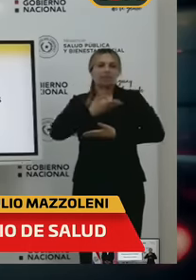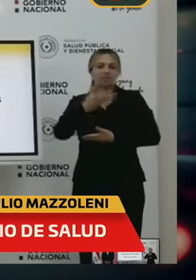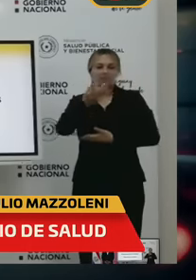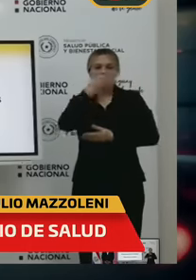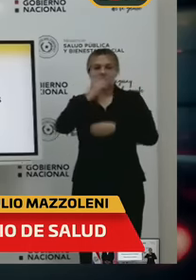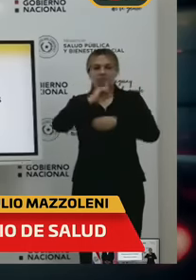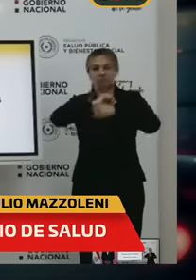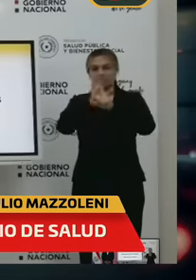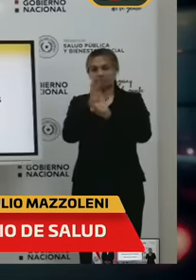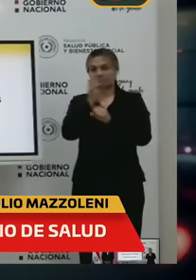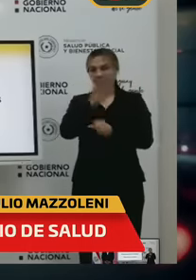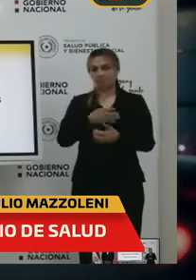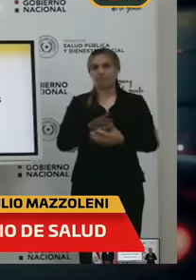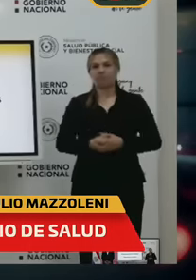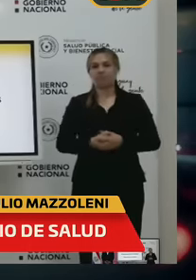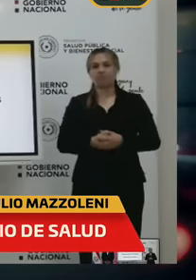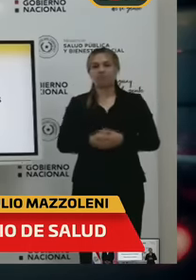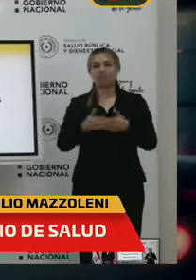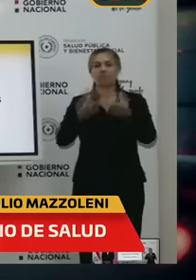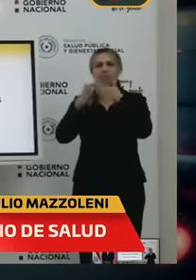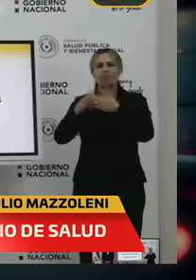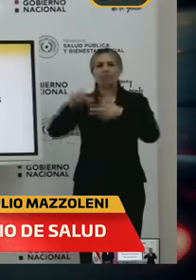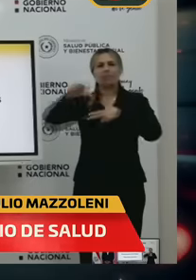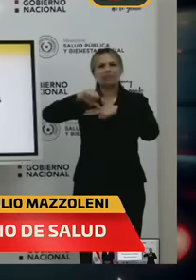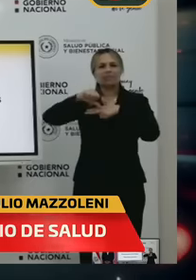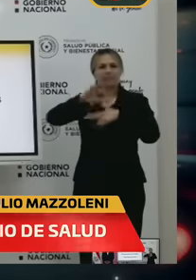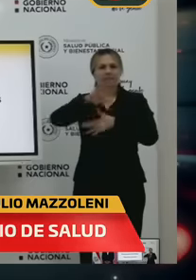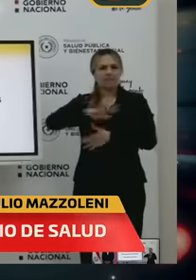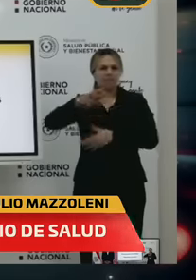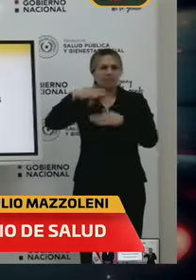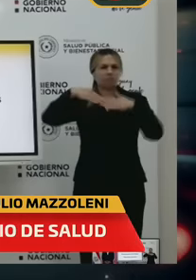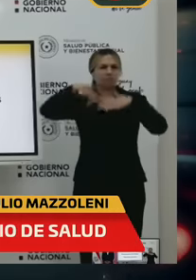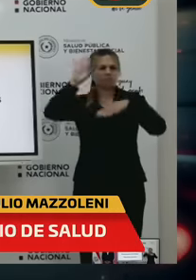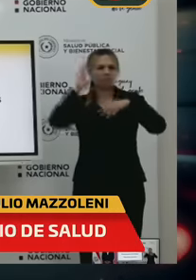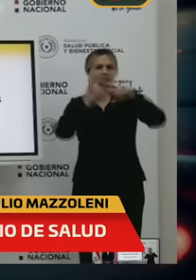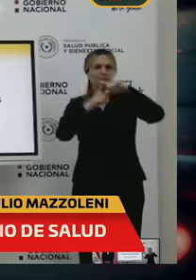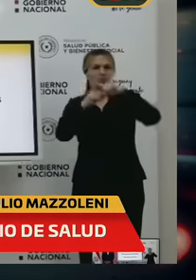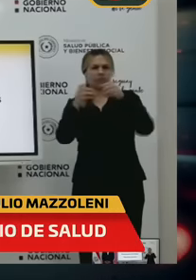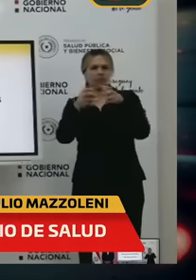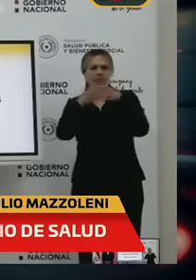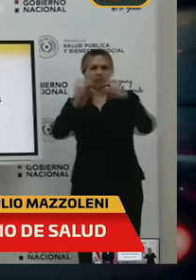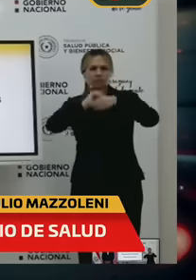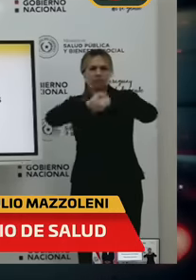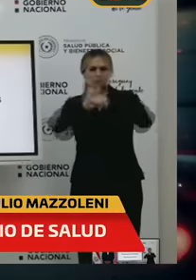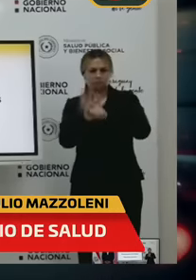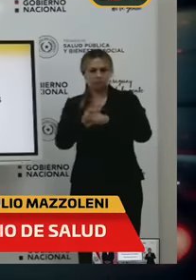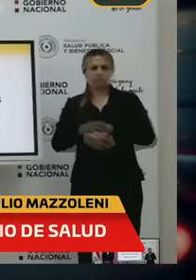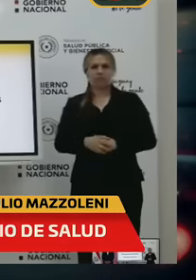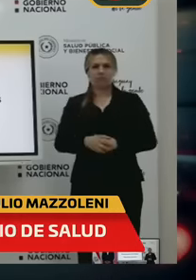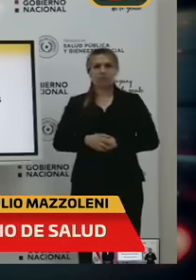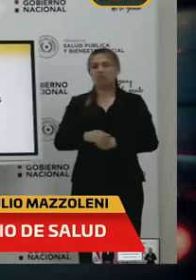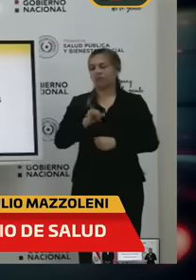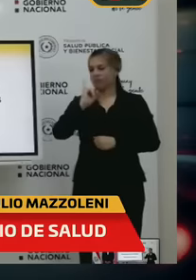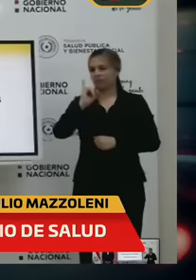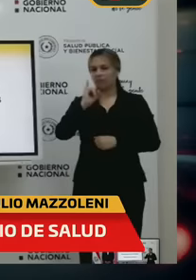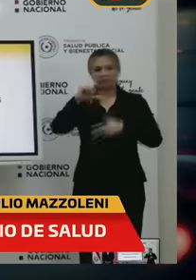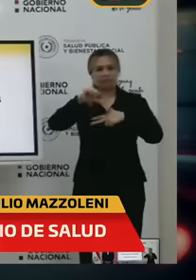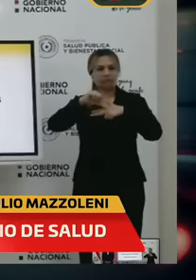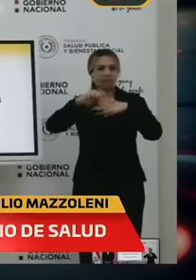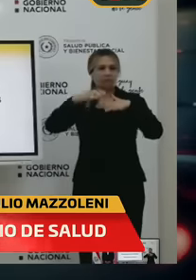siendo Central el departamento más expuesto al COVID y con mayor propagación a esta fecha? Definitivamente, sin ninguna